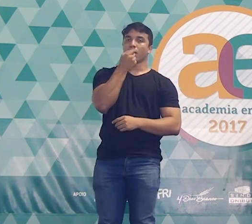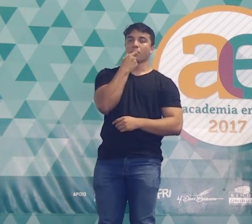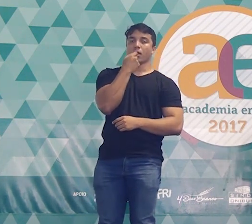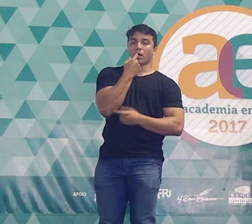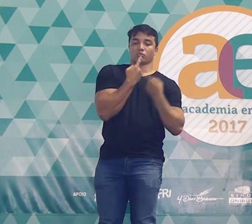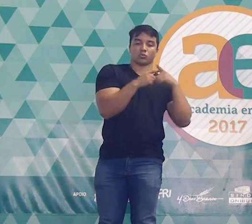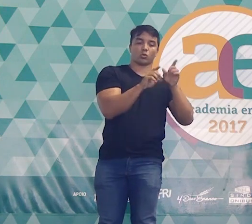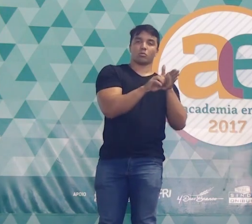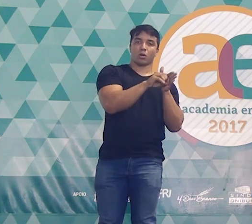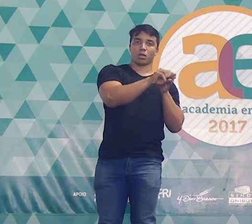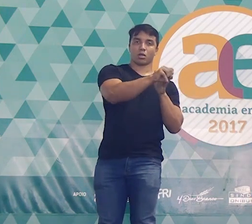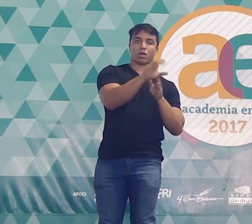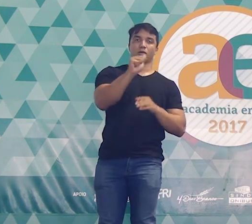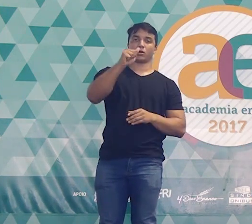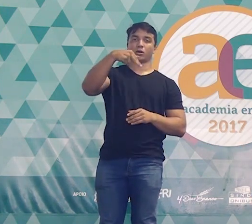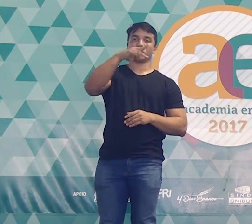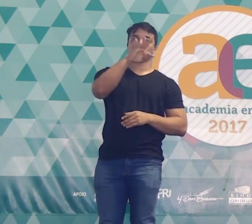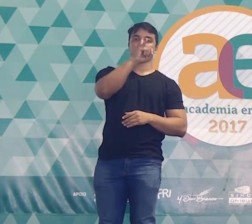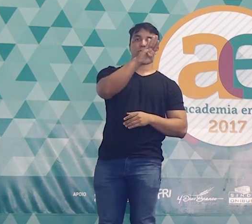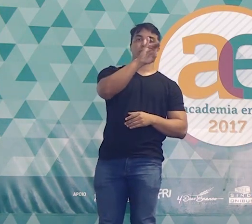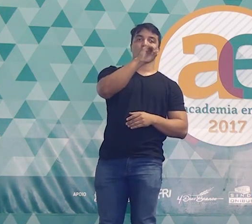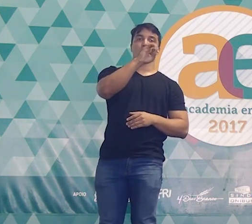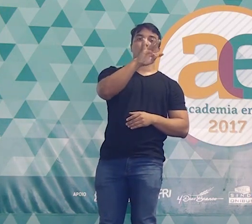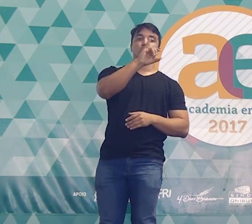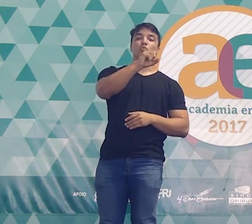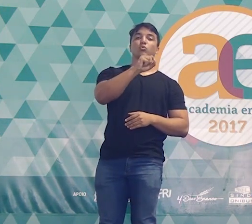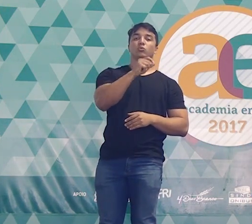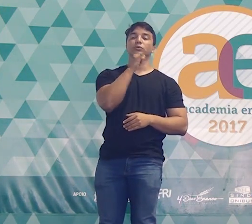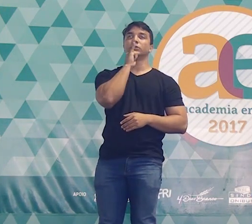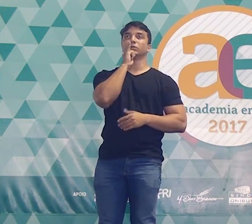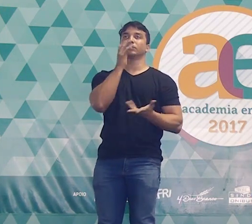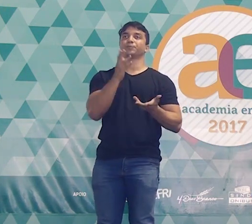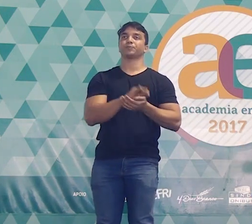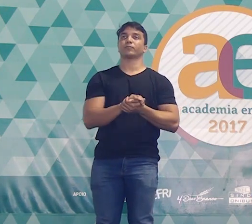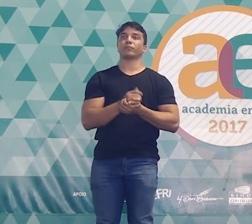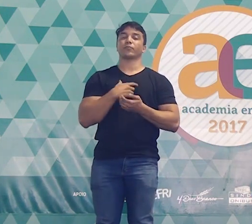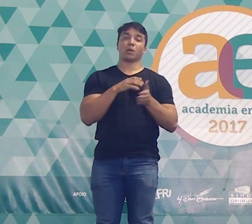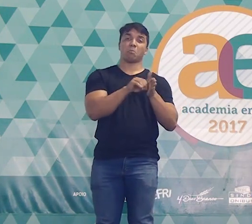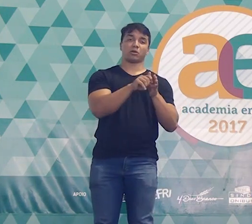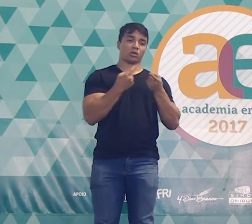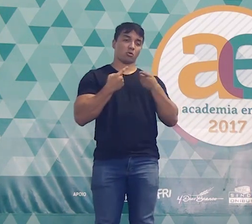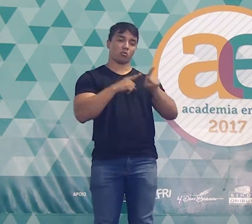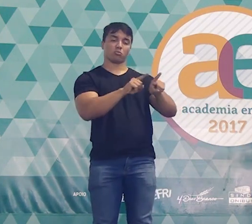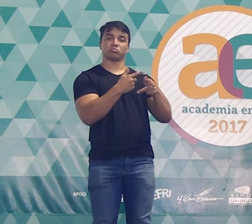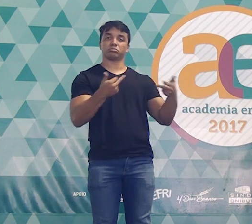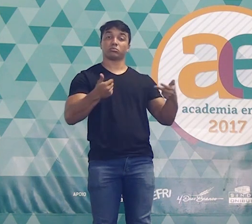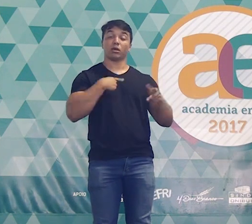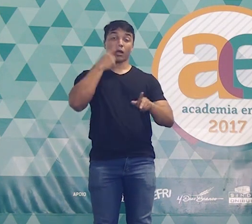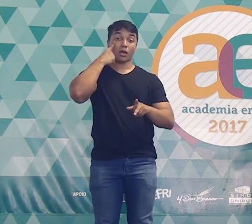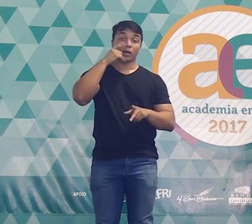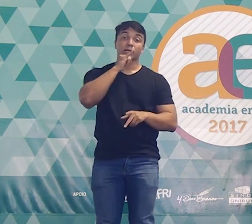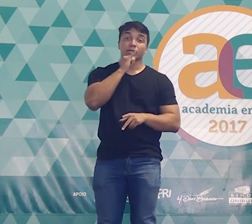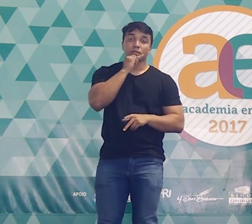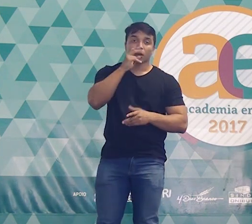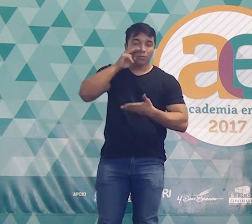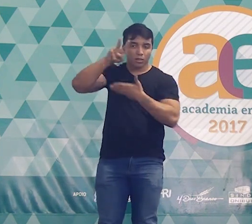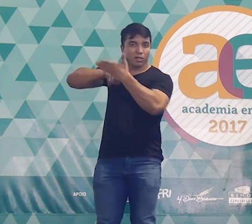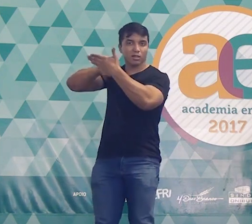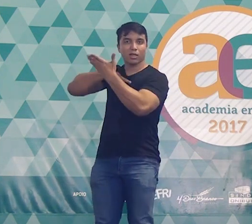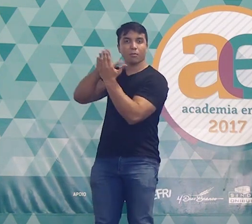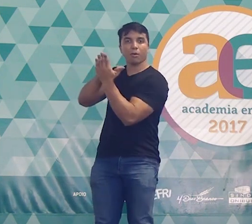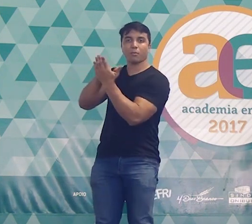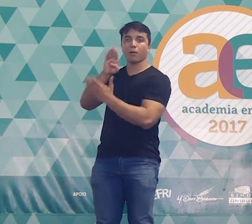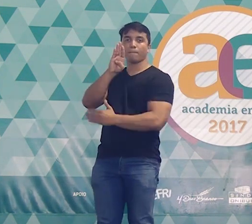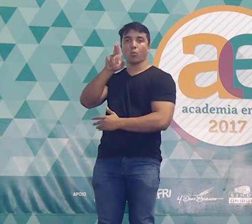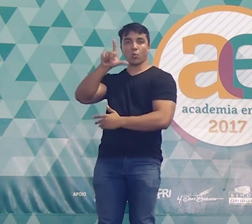vai ver um antibiótico, sabemos que o antibiótico é para tratar, por exemplo, algumas bacterioses, e quando se lê a bula do